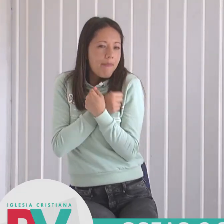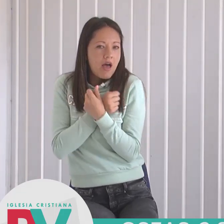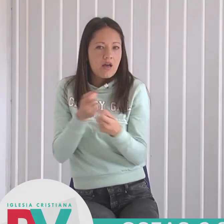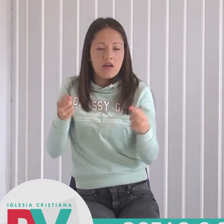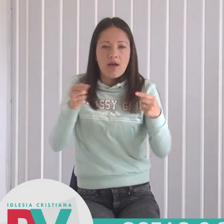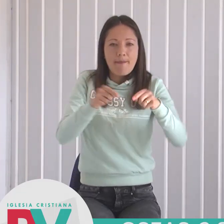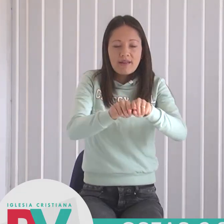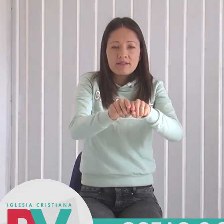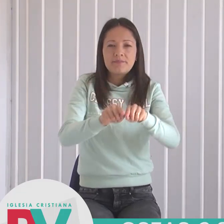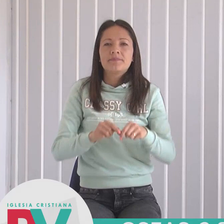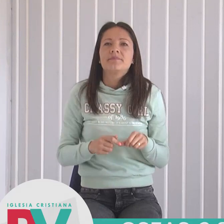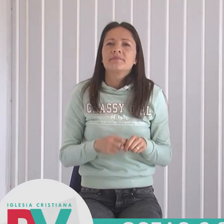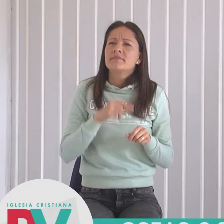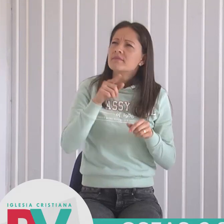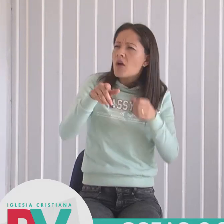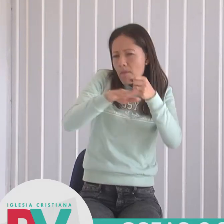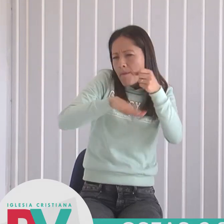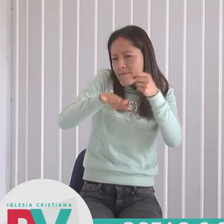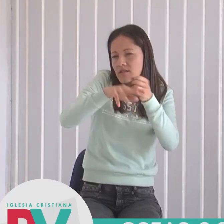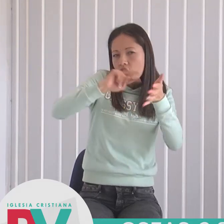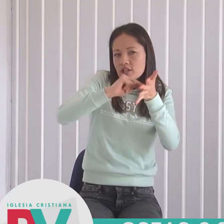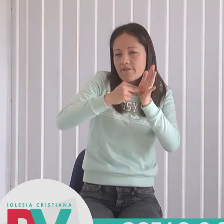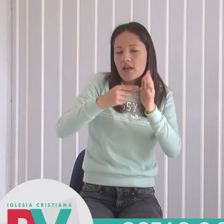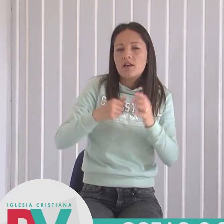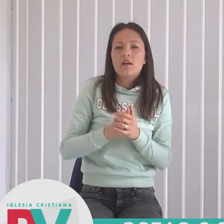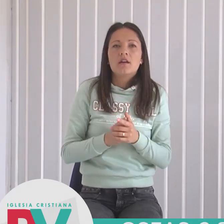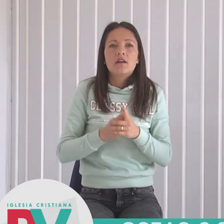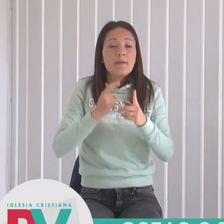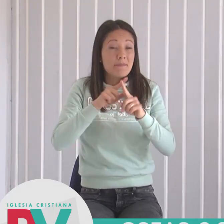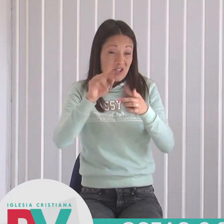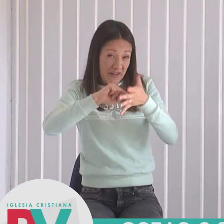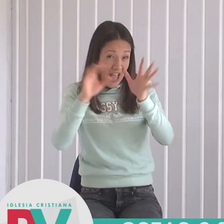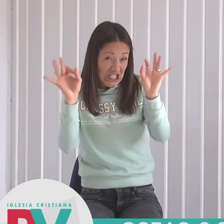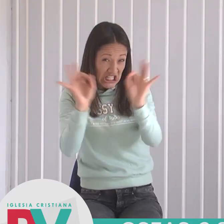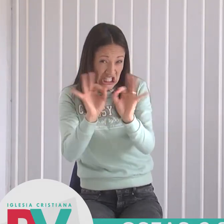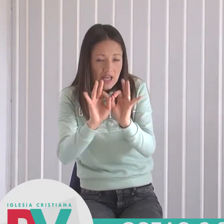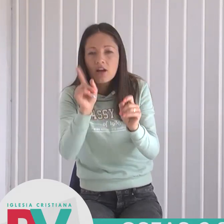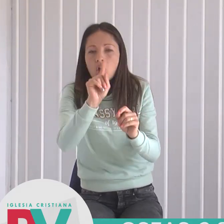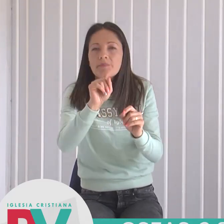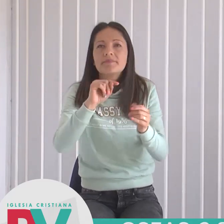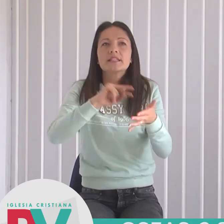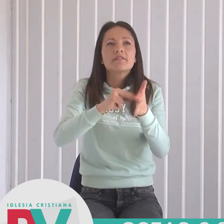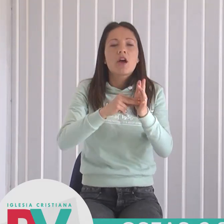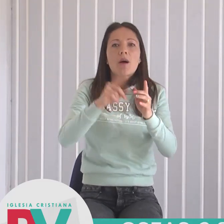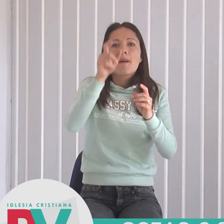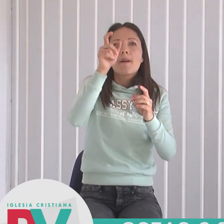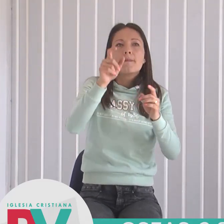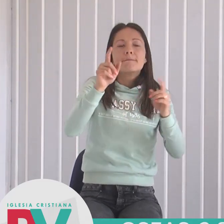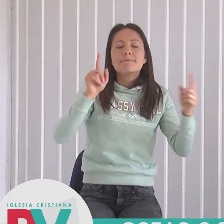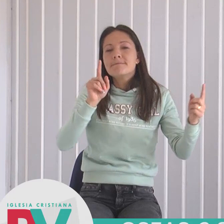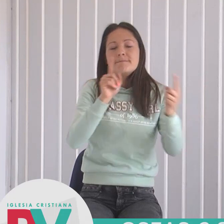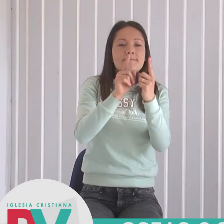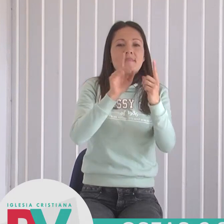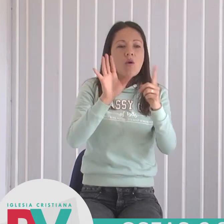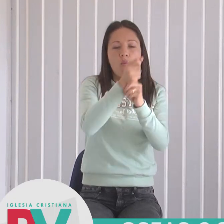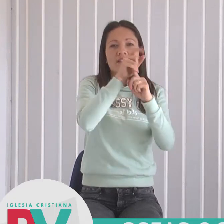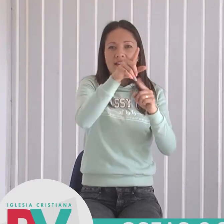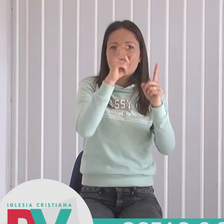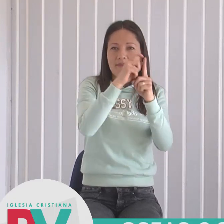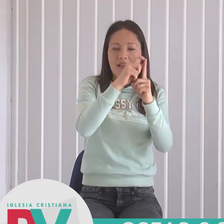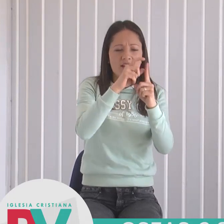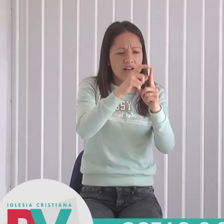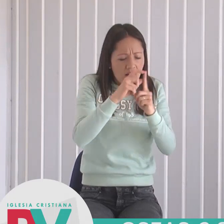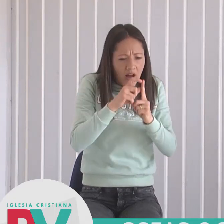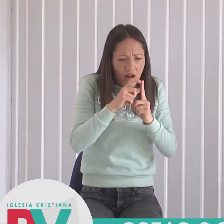Y cuando digo básico, no significa que sea simple, sino el primer encuentro que usted tiene con esa palabra es el